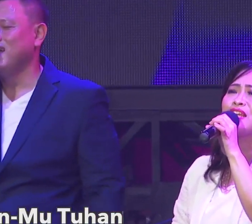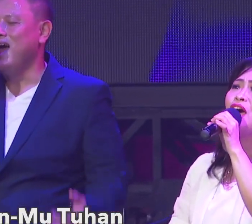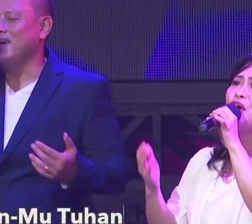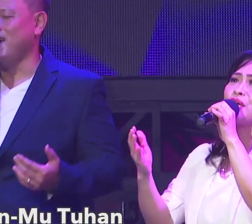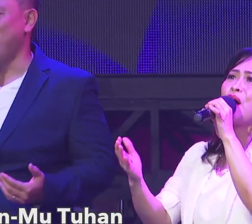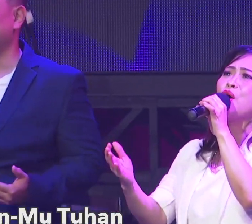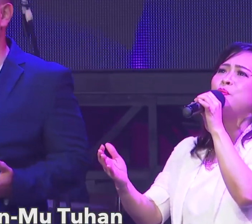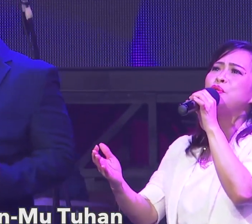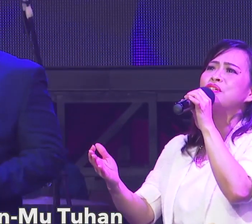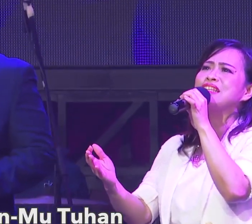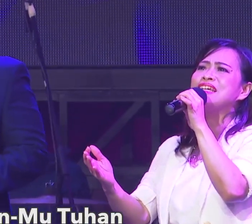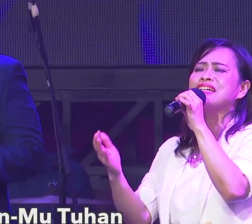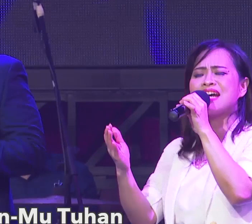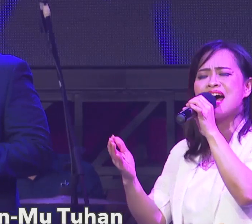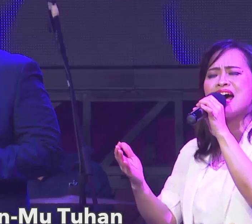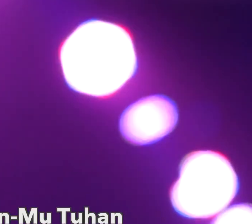kesesakan. Kau